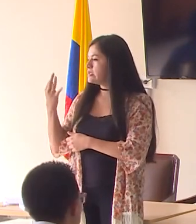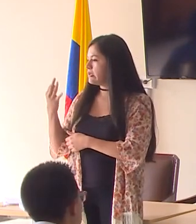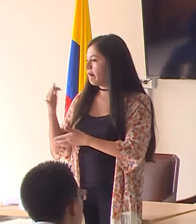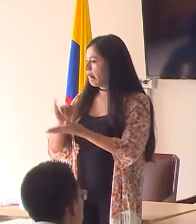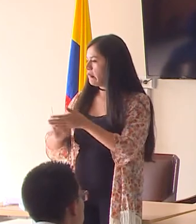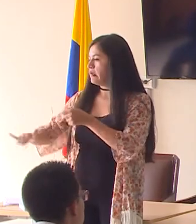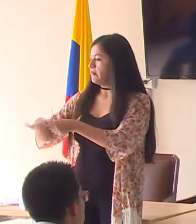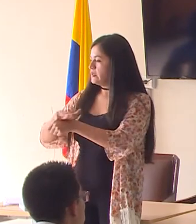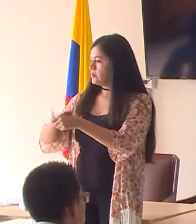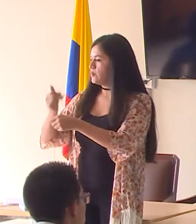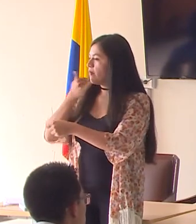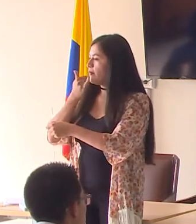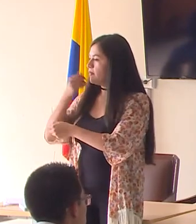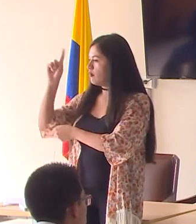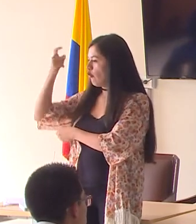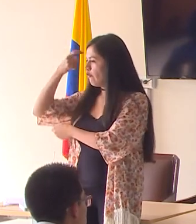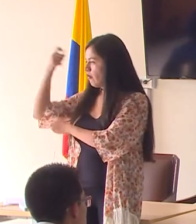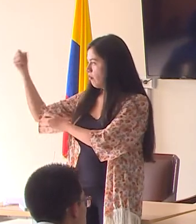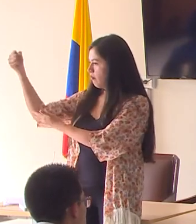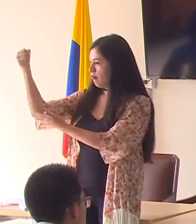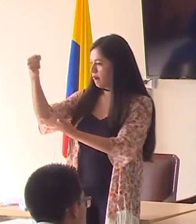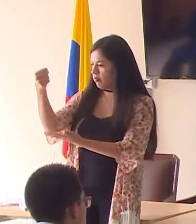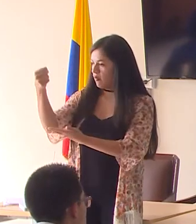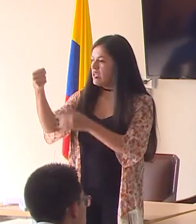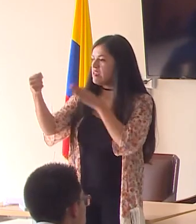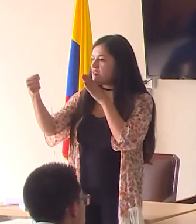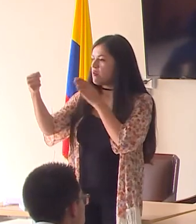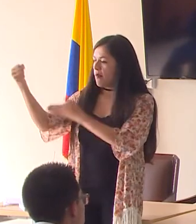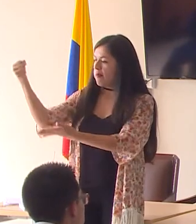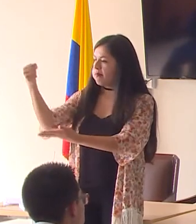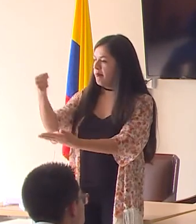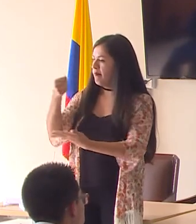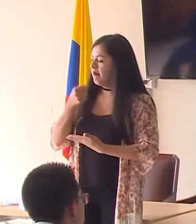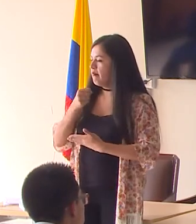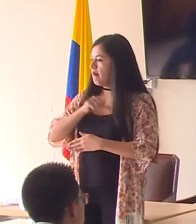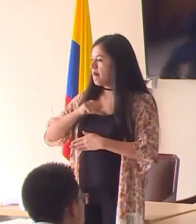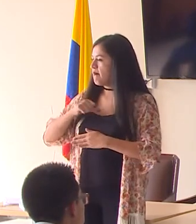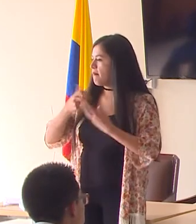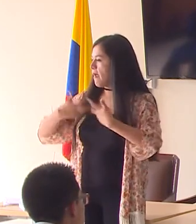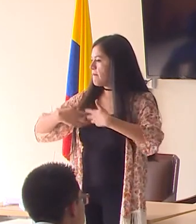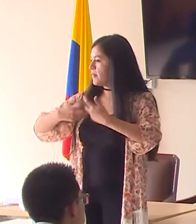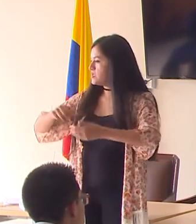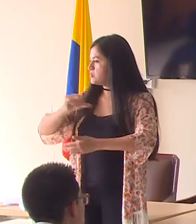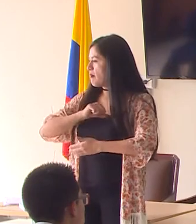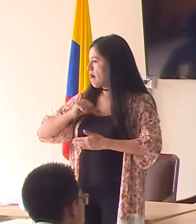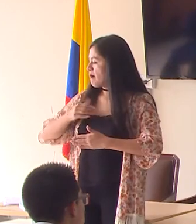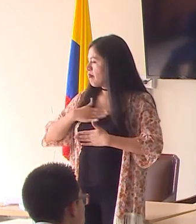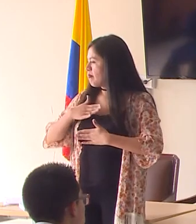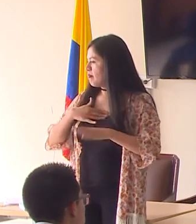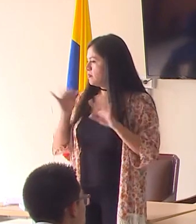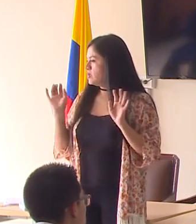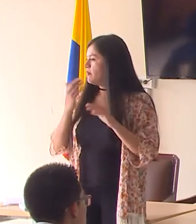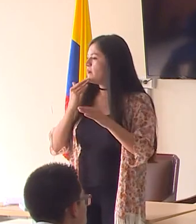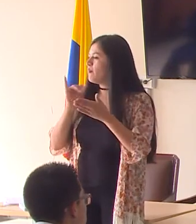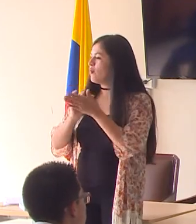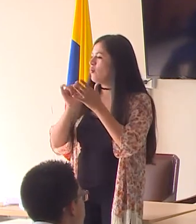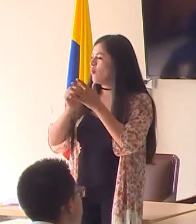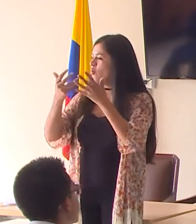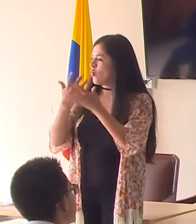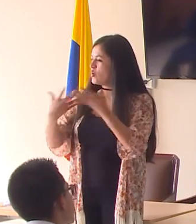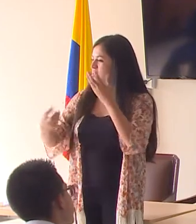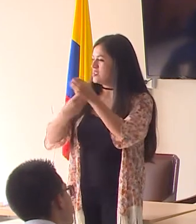unas empresas o por unos intereses que son los que hacen finalmente la gestión del riesgo digamos las obras de infraestructura ecuación